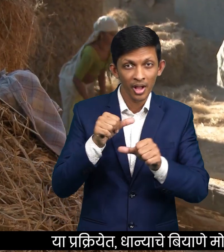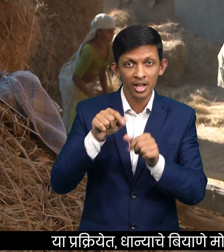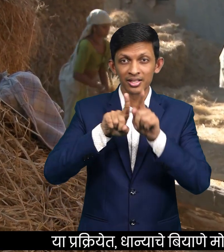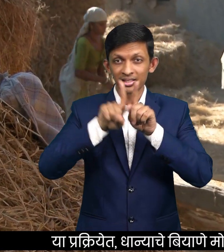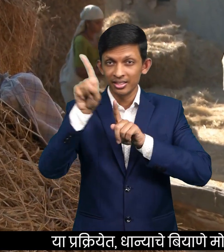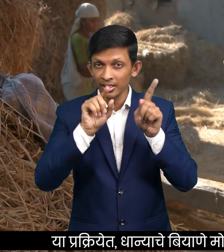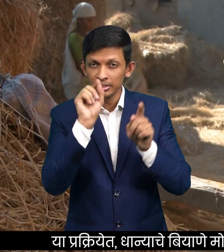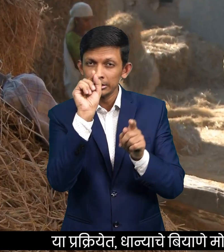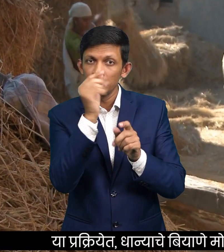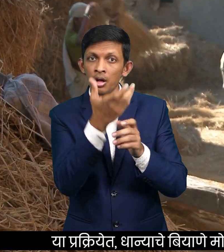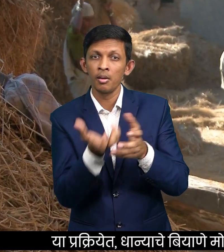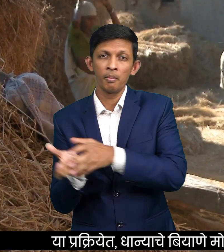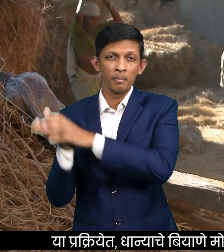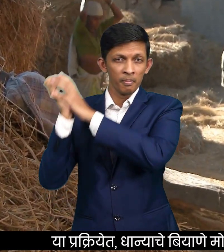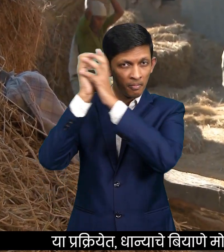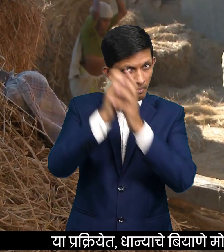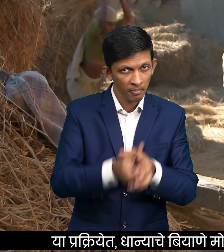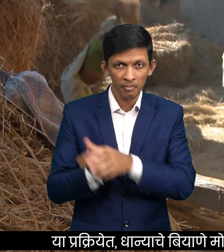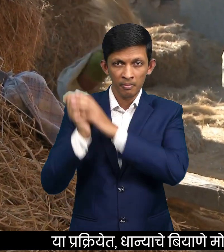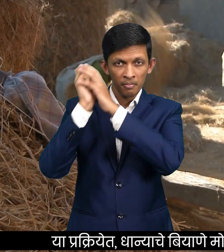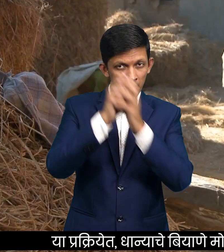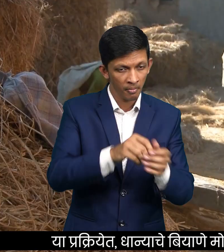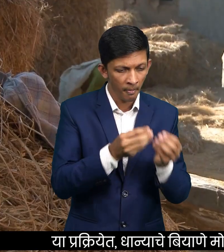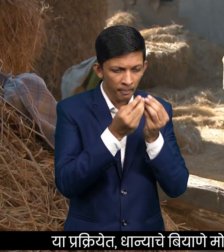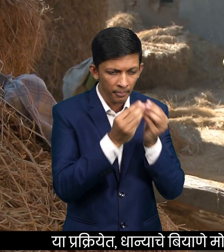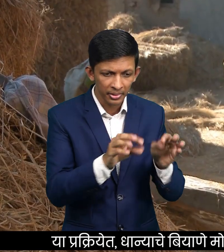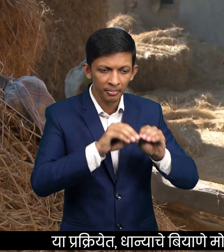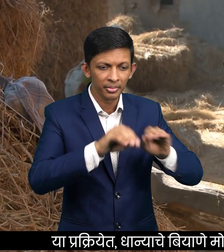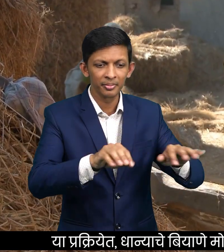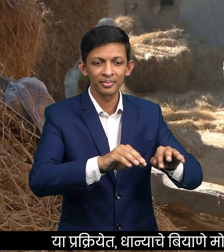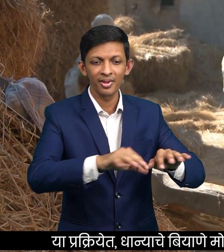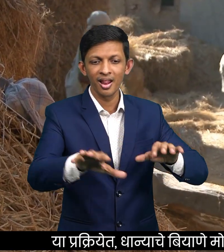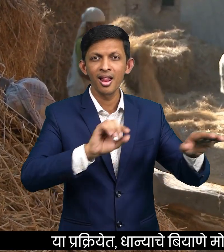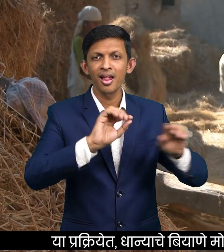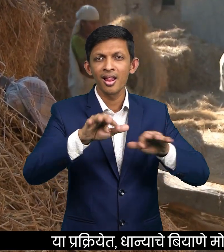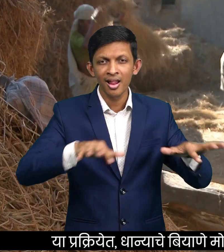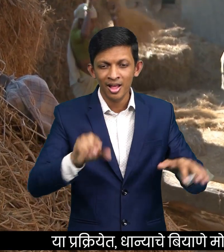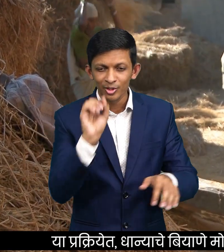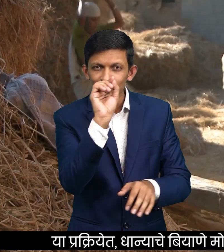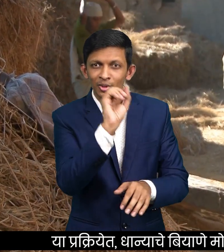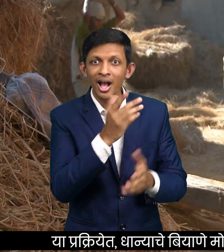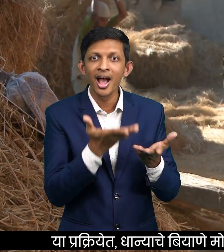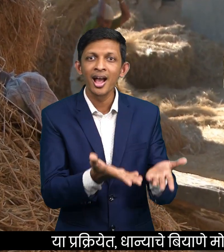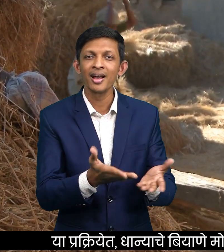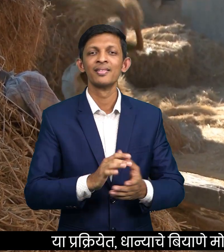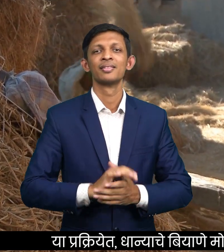या प्रक्रियेत धान्याचे बियाणे मोकळे करण्यासाठी देठांना मारले जाते.